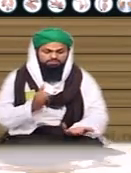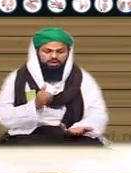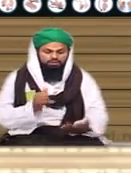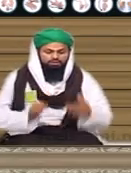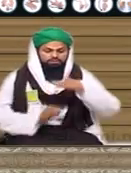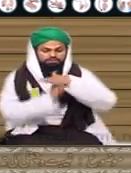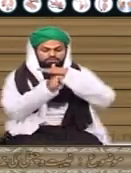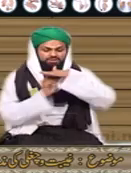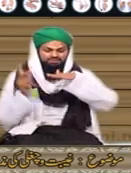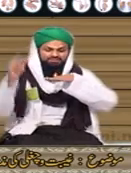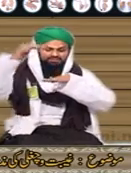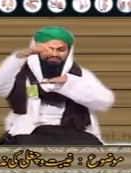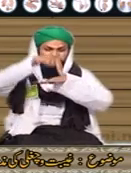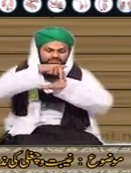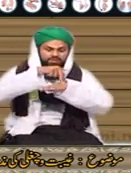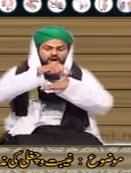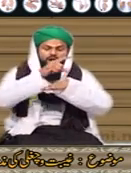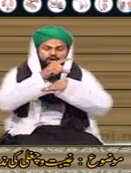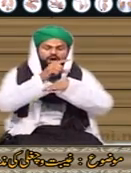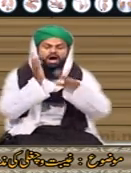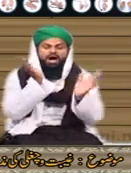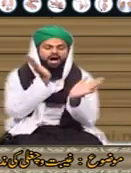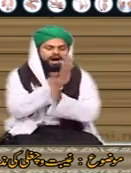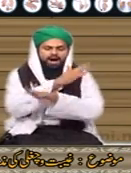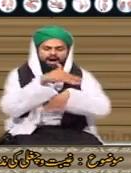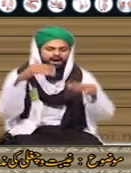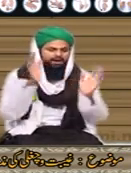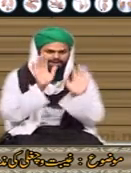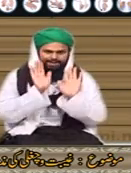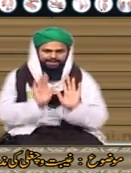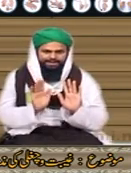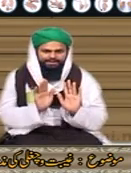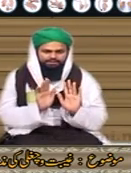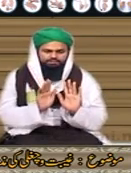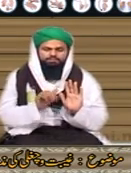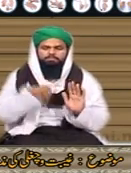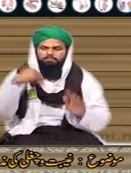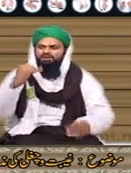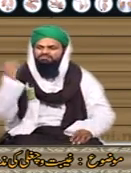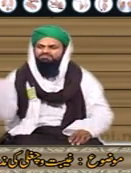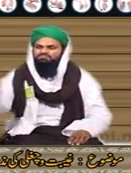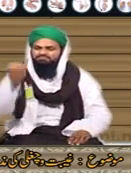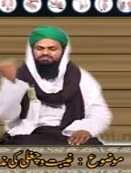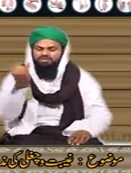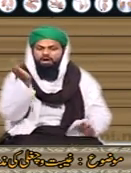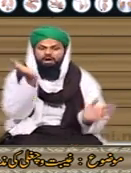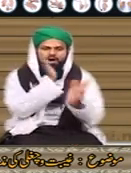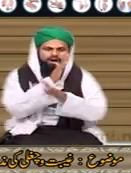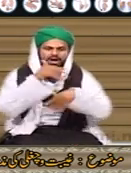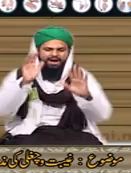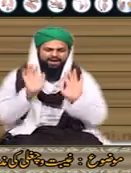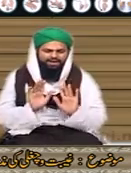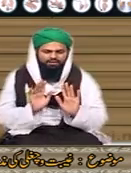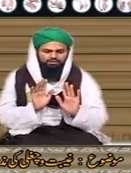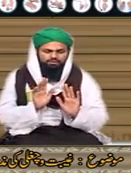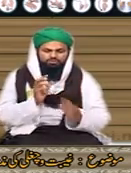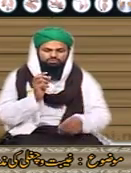ہیں. حالانکہ دوڑ کر اگر چھت پر چڑھ جائیں تو گنجائش ہوتی ہے بعضوں کا, کہیں ادھر ادھر نکل جائیں تو گنجائش ہوتی ہے,